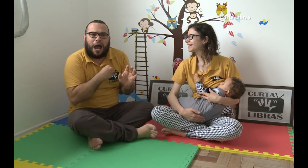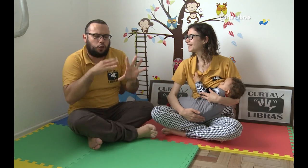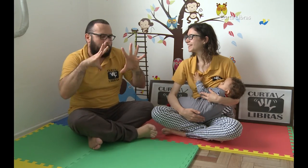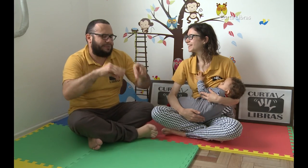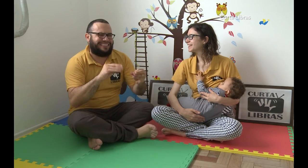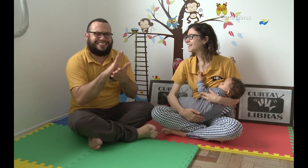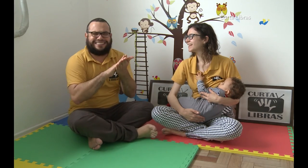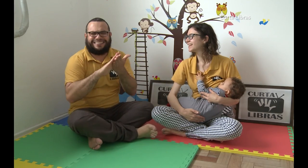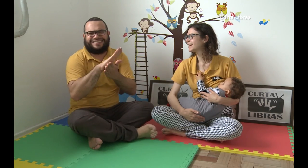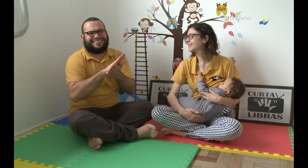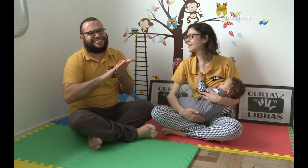ajudou a Fran